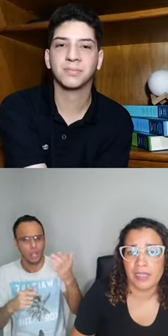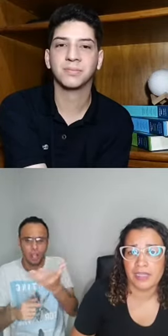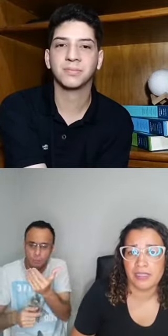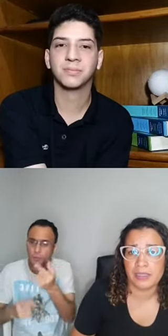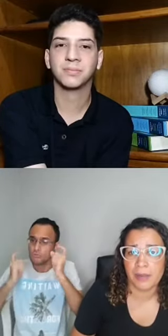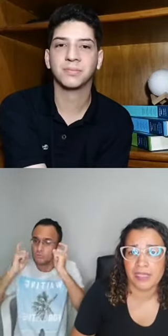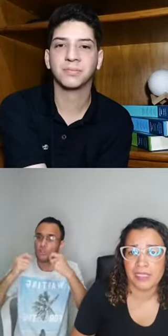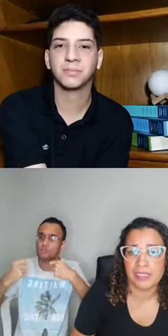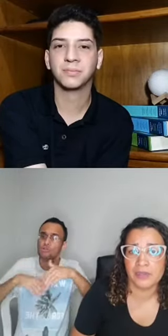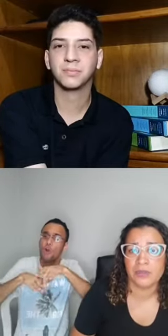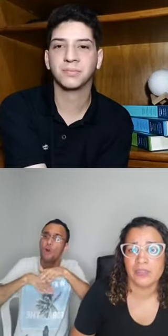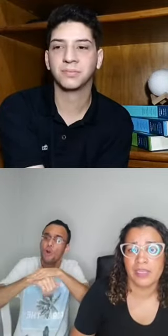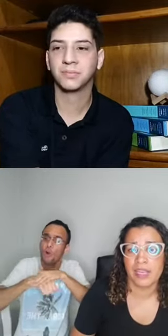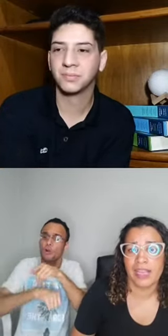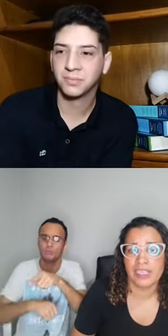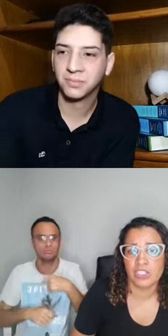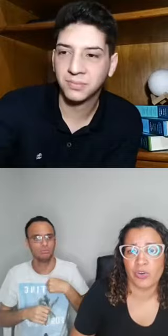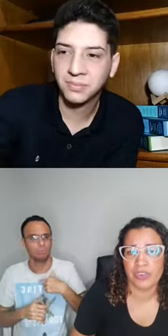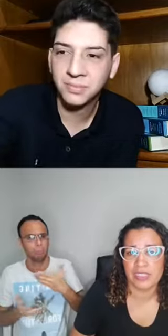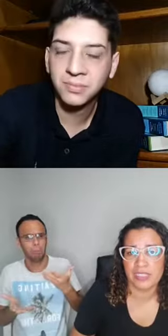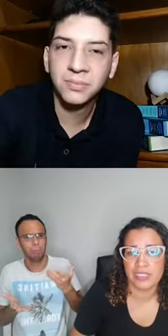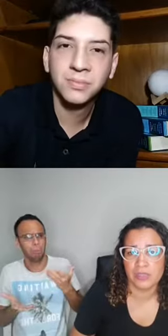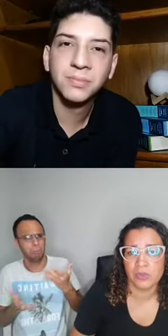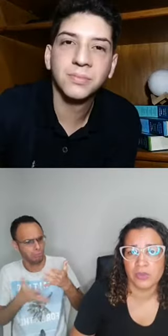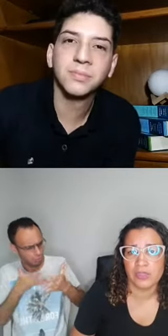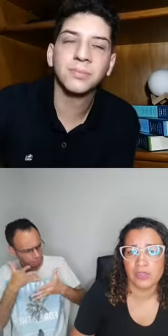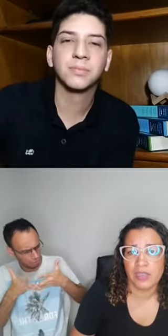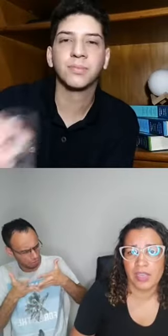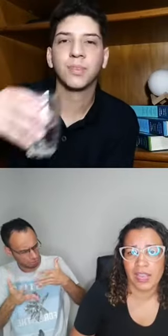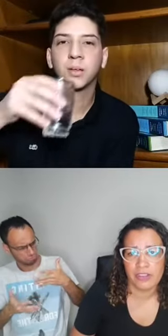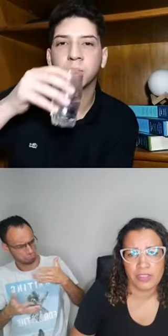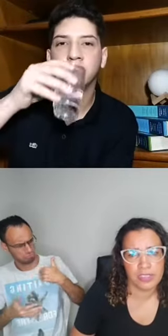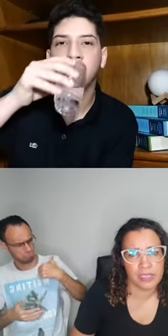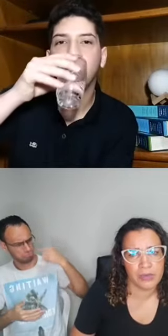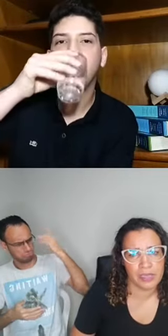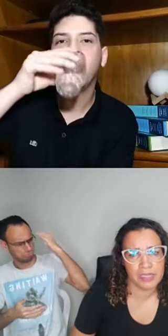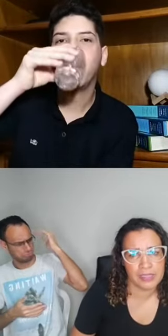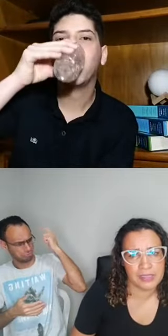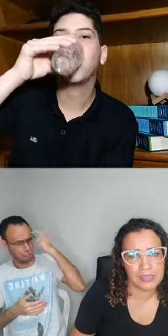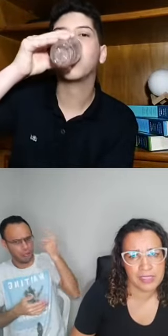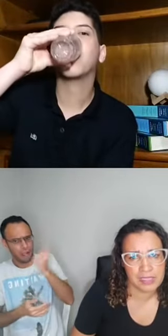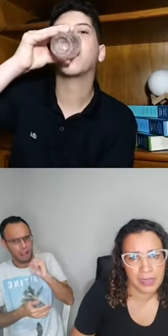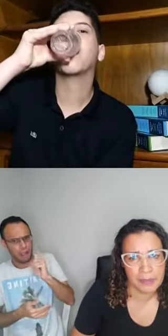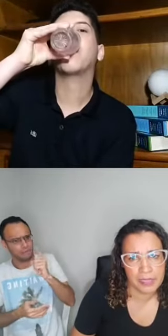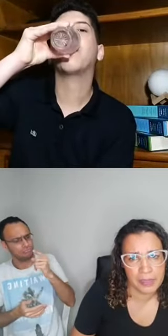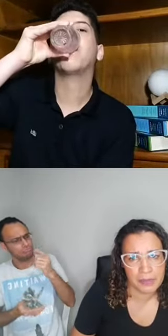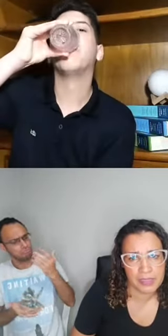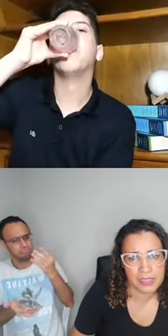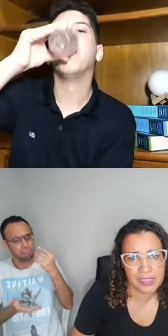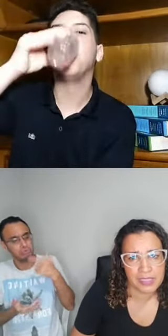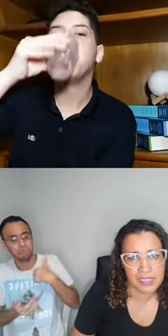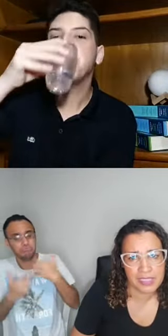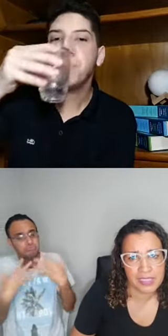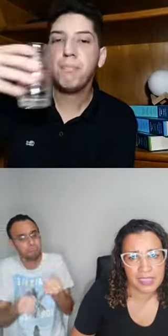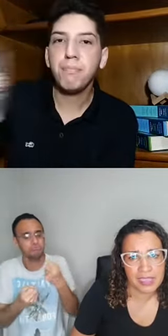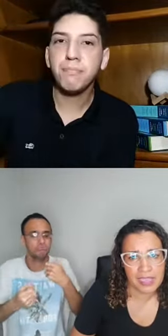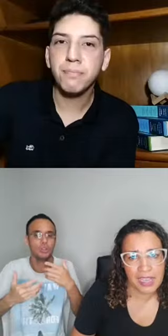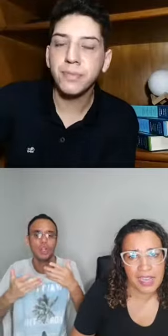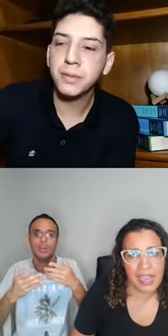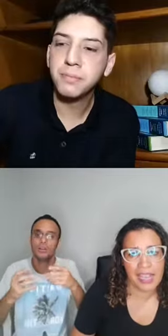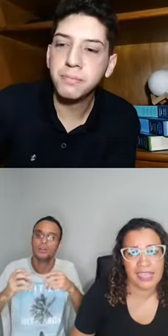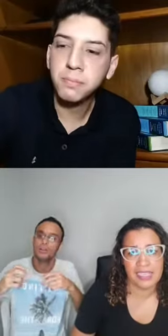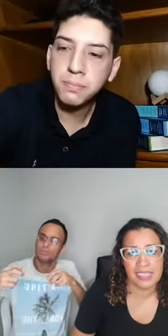eu trabalhando, aí a gente conversando. Aí tu assim, uai, você sabe Libras?